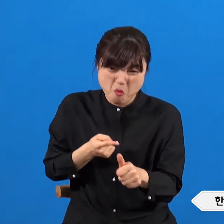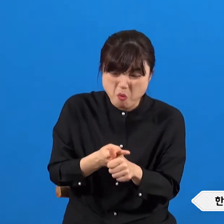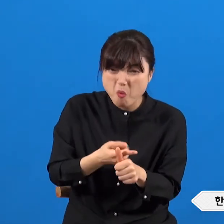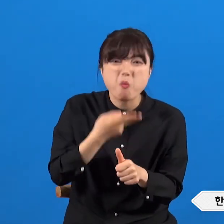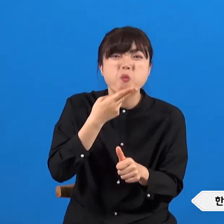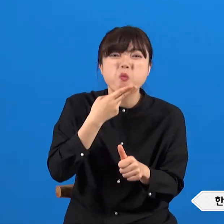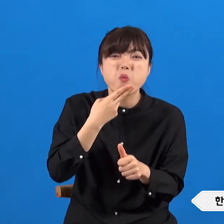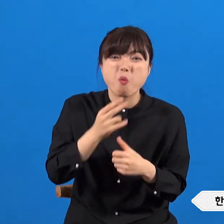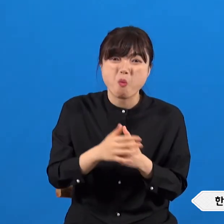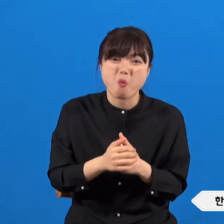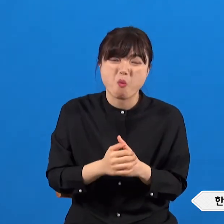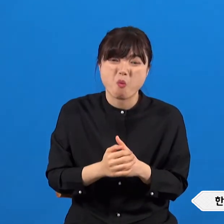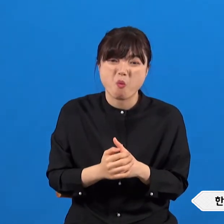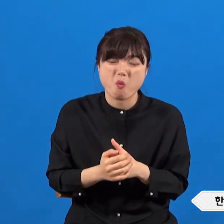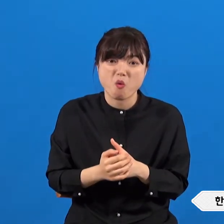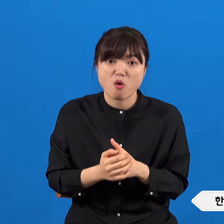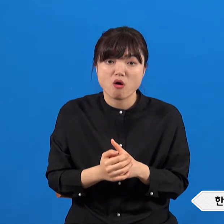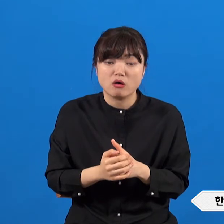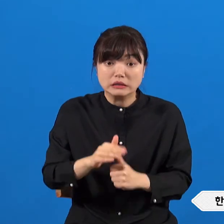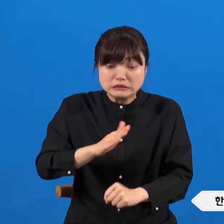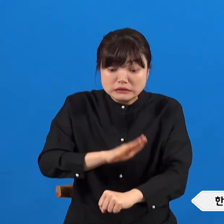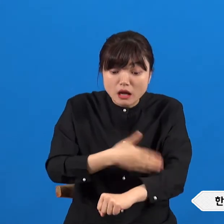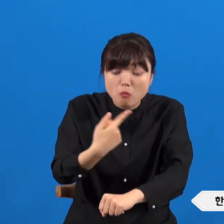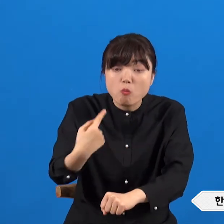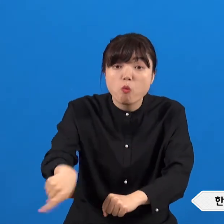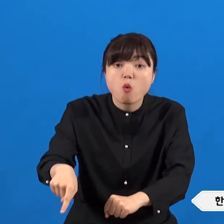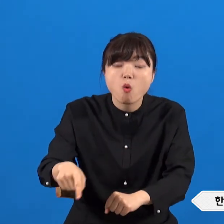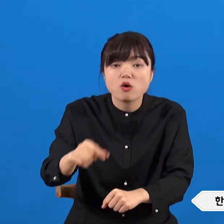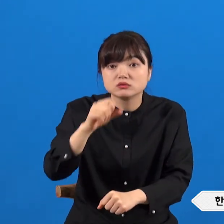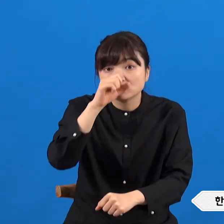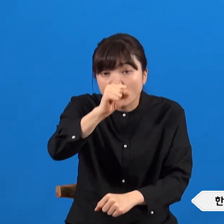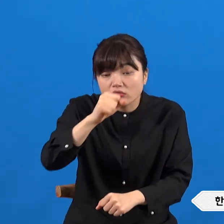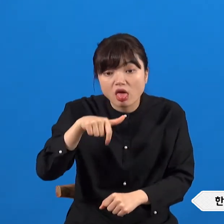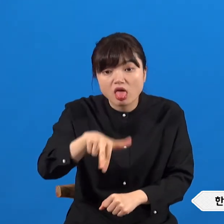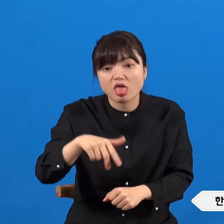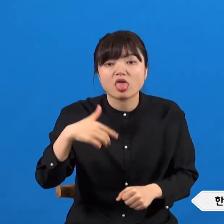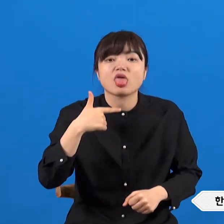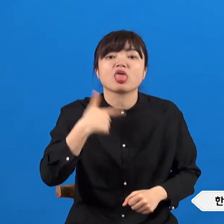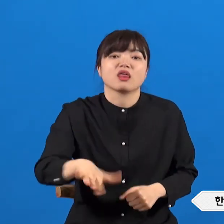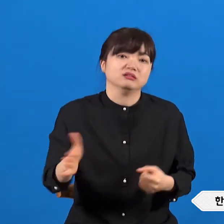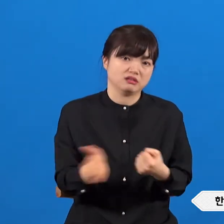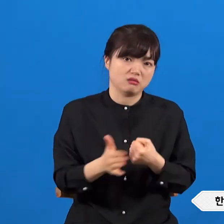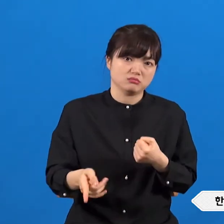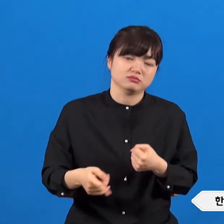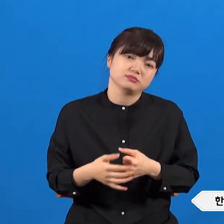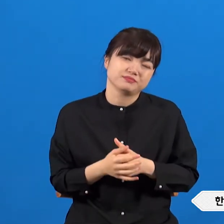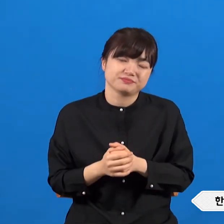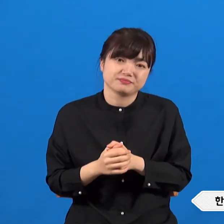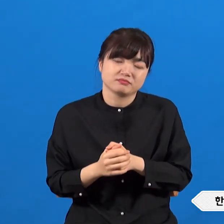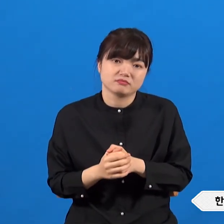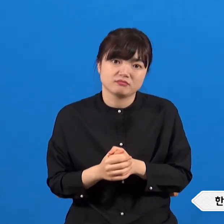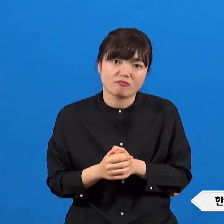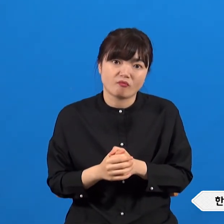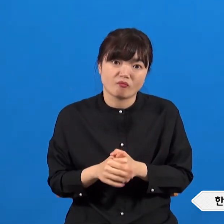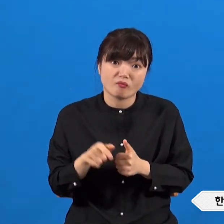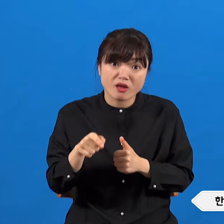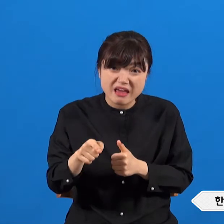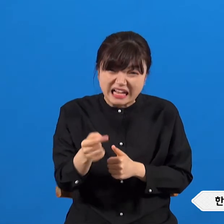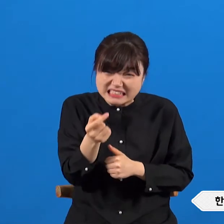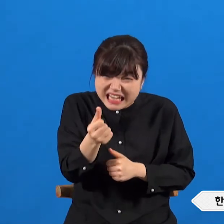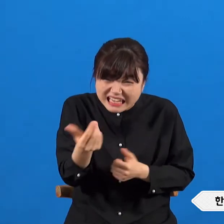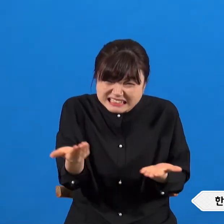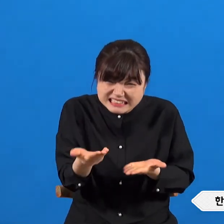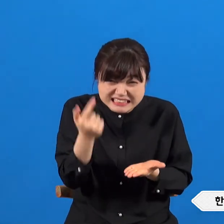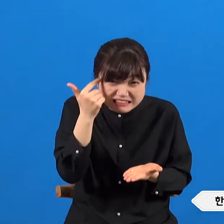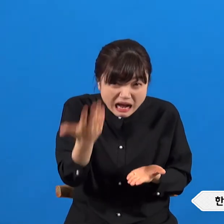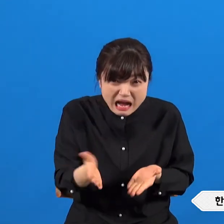짓 한 것은 없습니다. 잘못이라면 선한 일을 하지 않은 것입니다. 그런데 그것이 여러분 작은